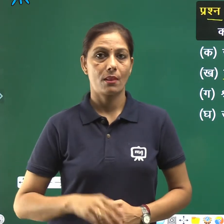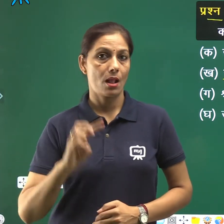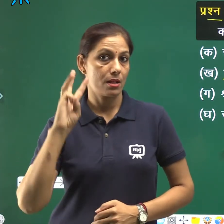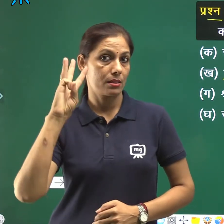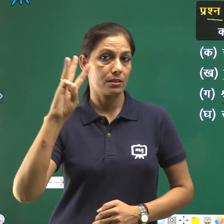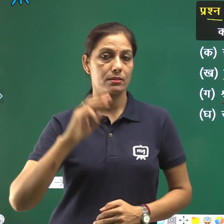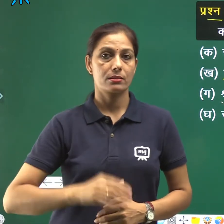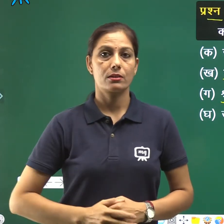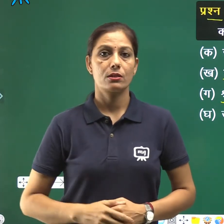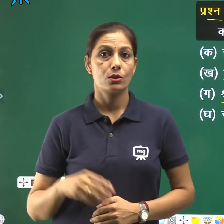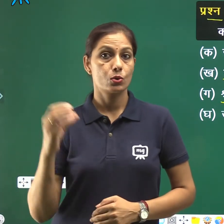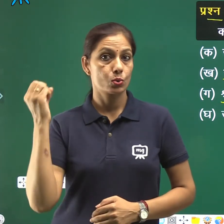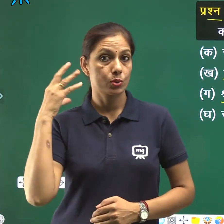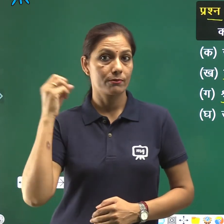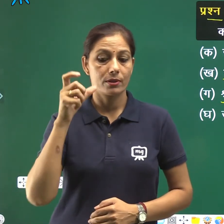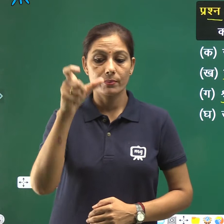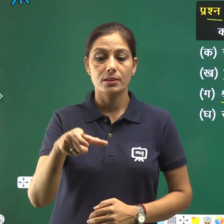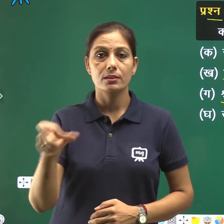तीसरा श्रोता,